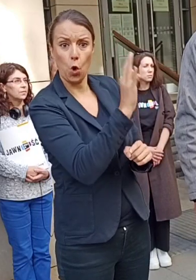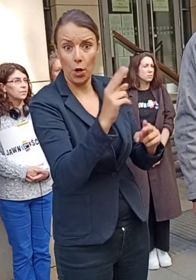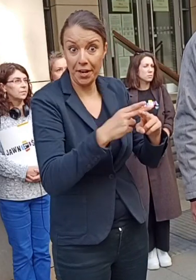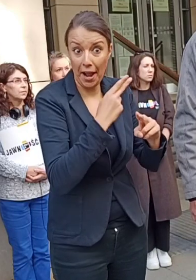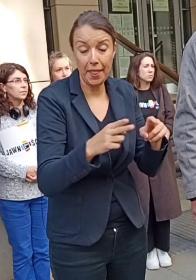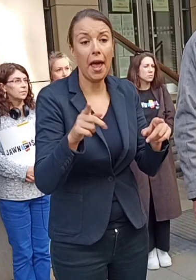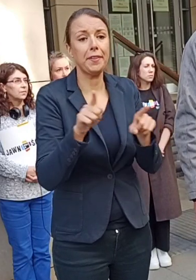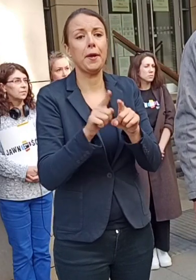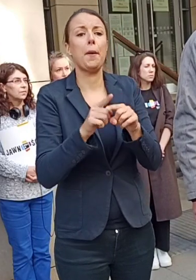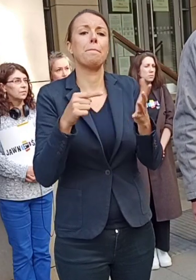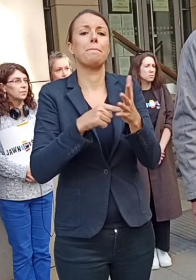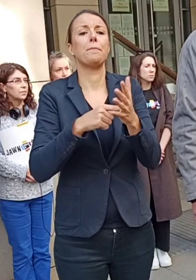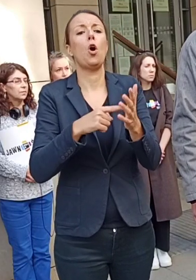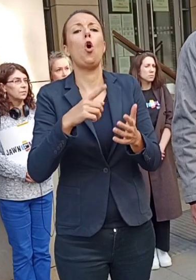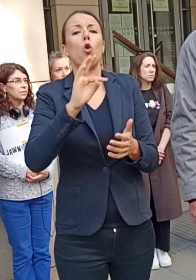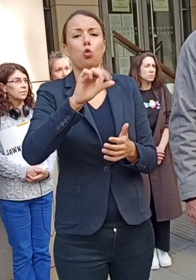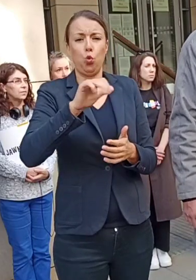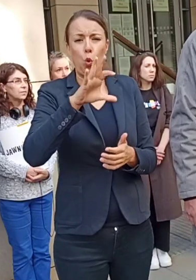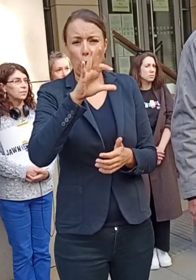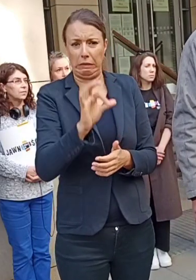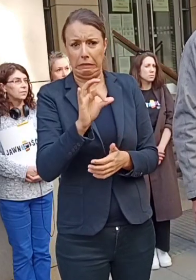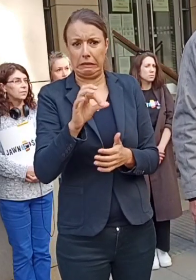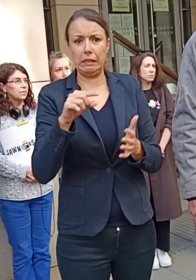od prezesa Rady Ministrów Tuska,